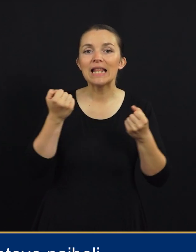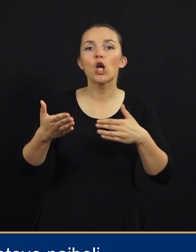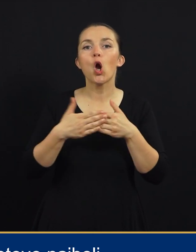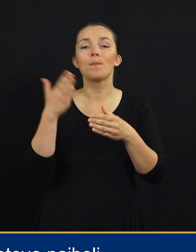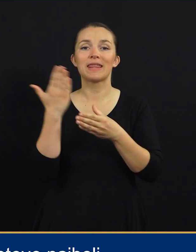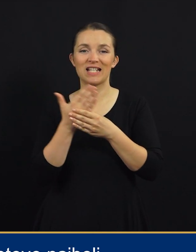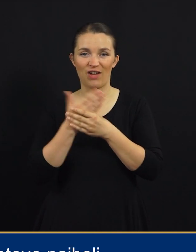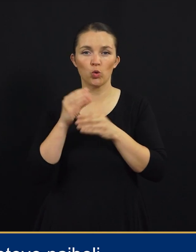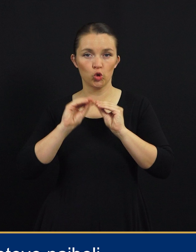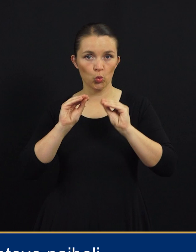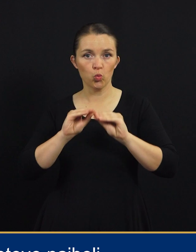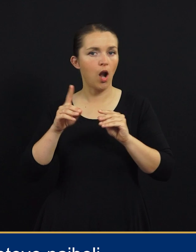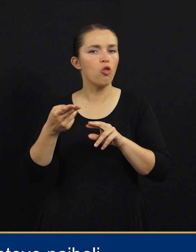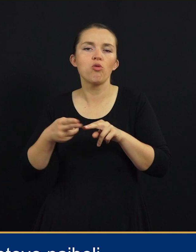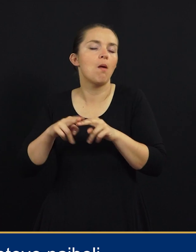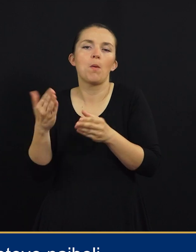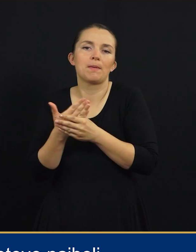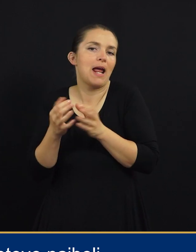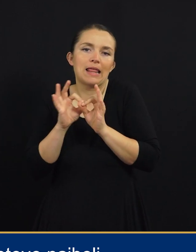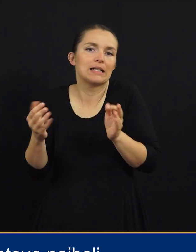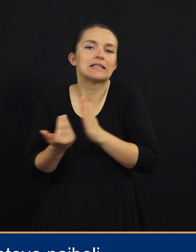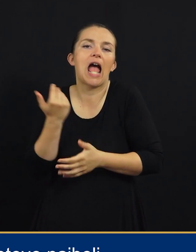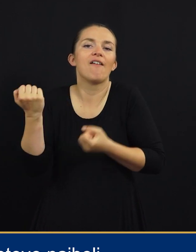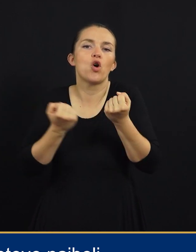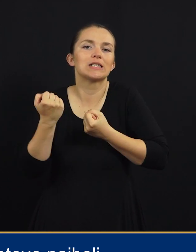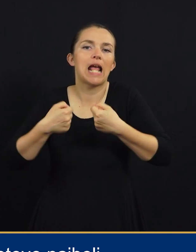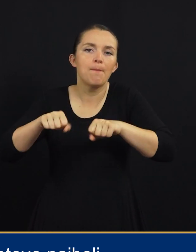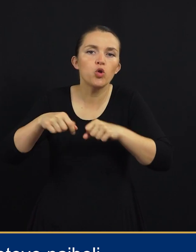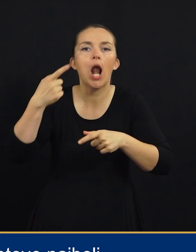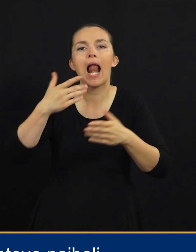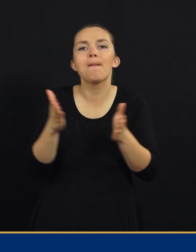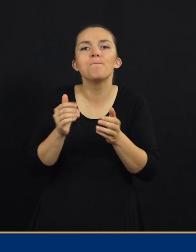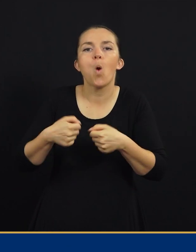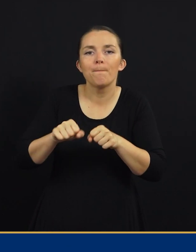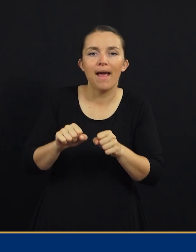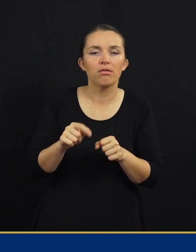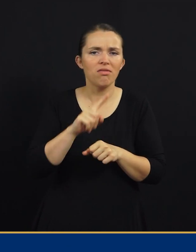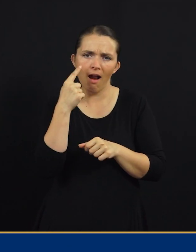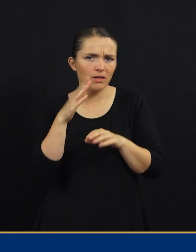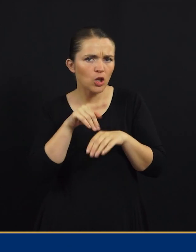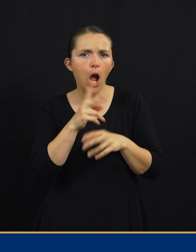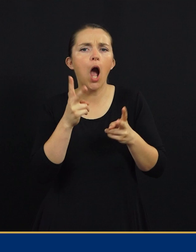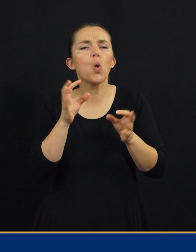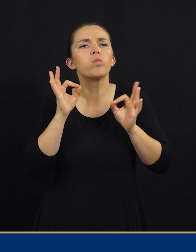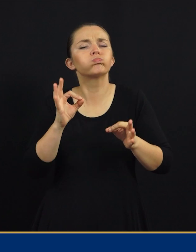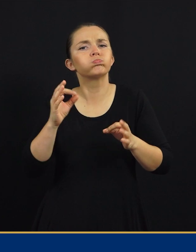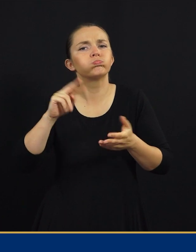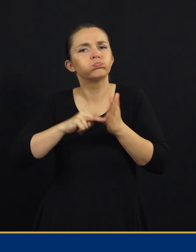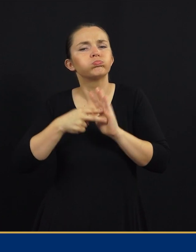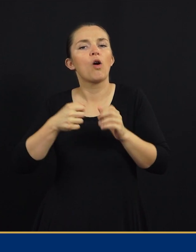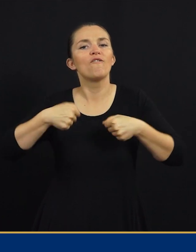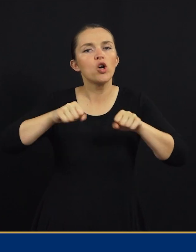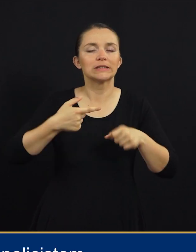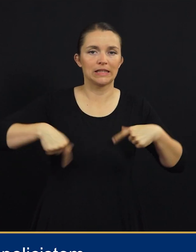Trening ob nasvetu inštruktorja je gotovo najbolj primeren za voznika motorja ali mopeda, ne glede na to, kako izurjeni vozniki